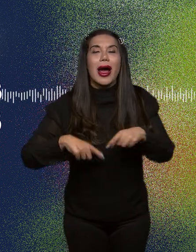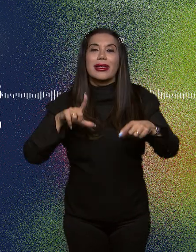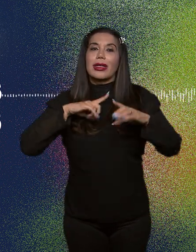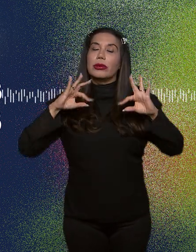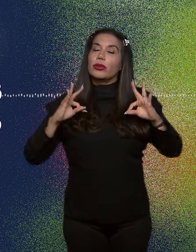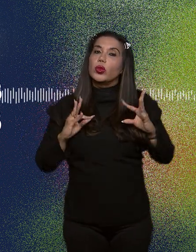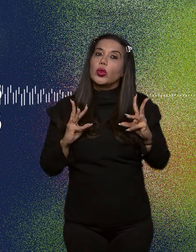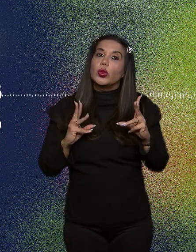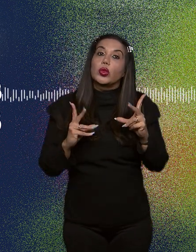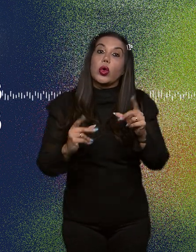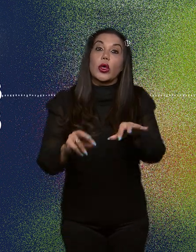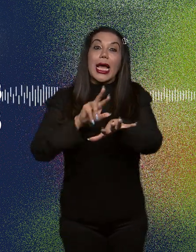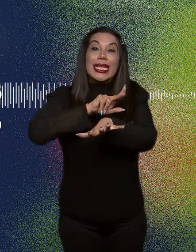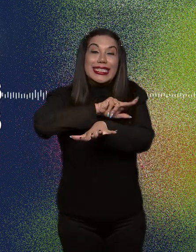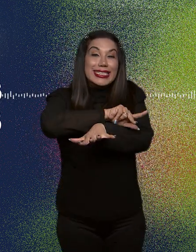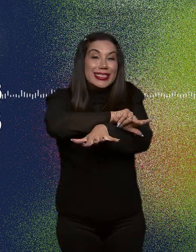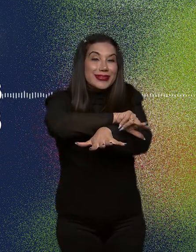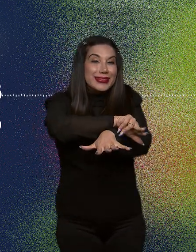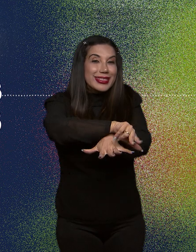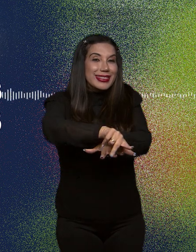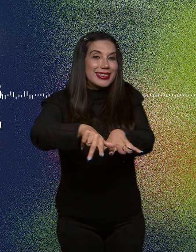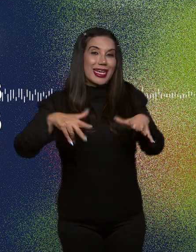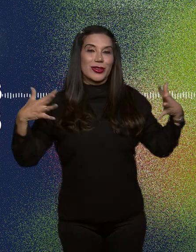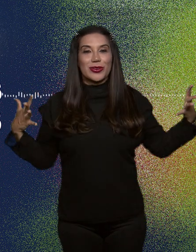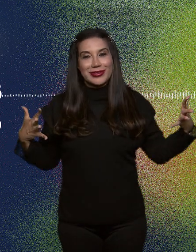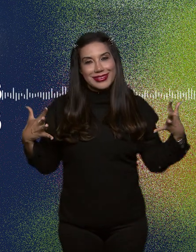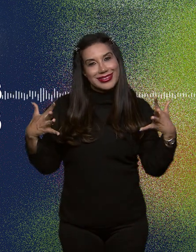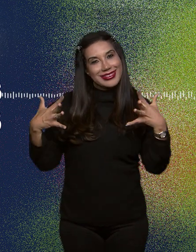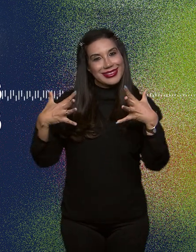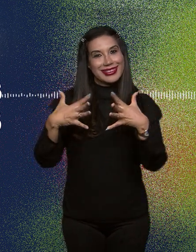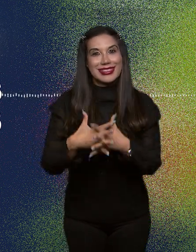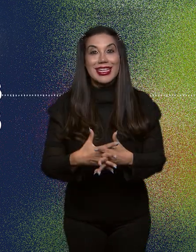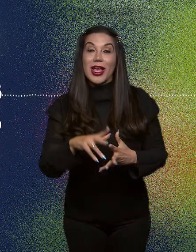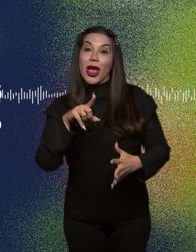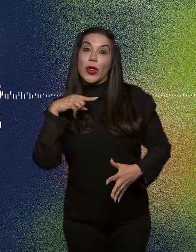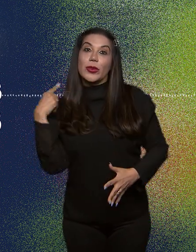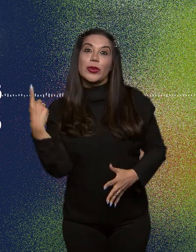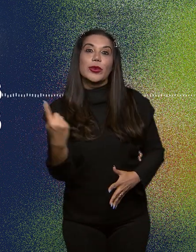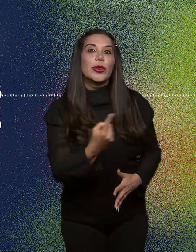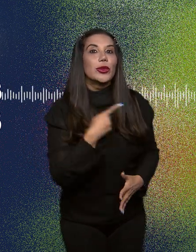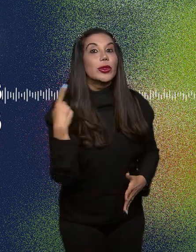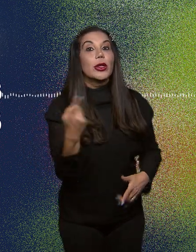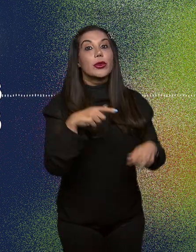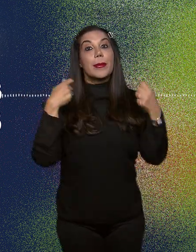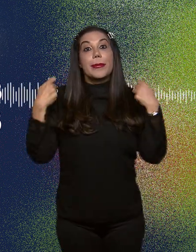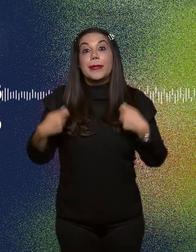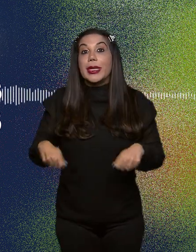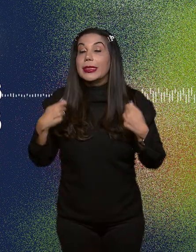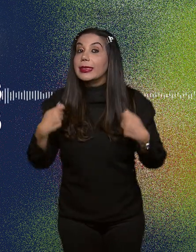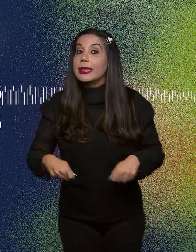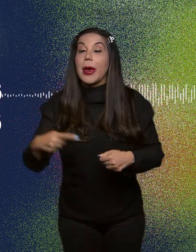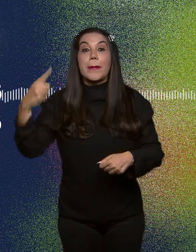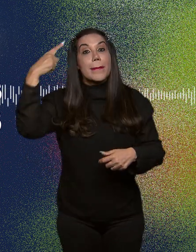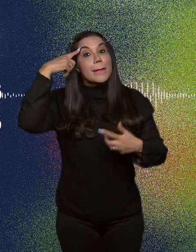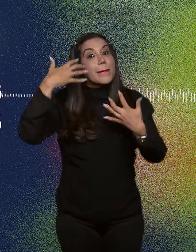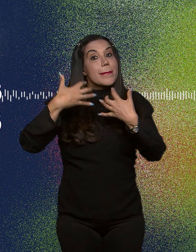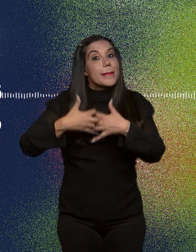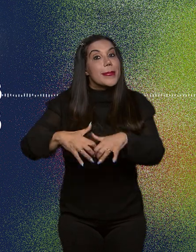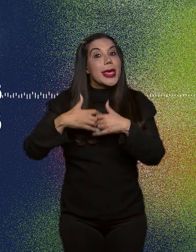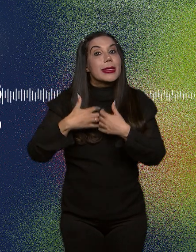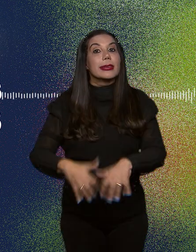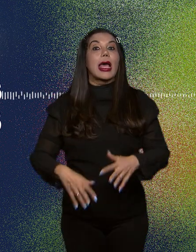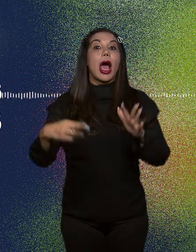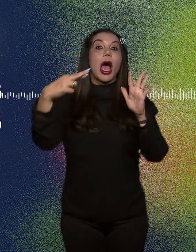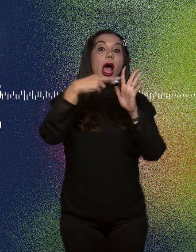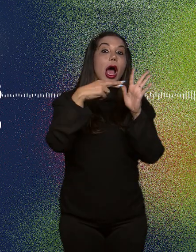Então, para contemplar toda essa diversidade, essa complexidade, a gente precisa estar sempre